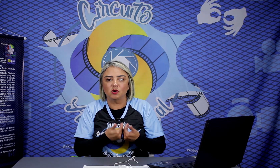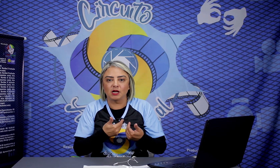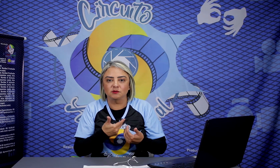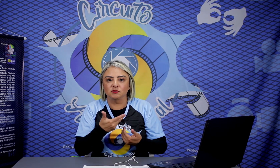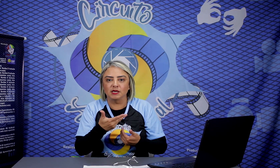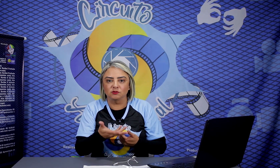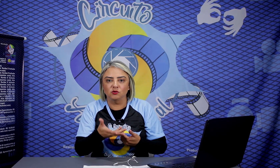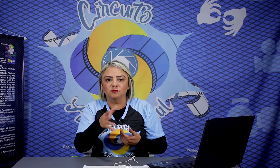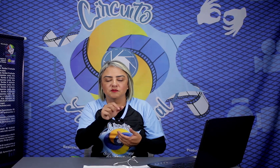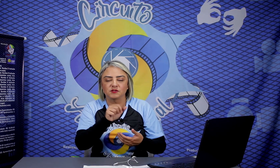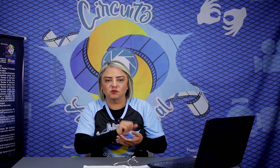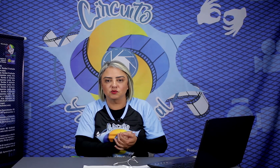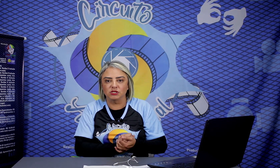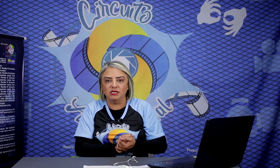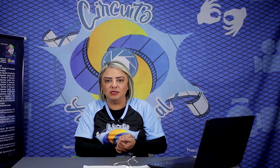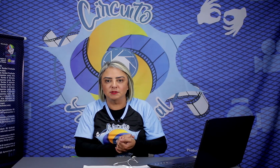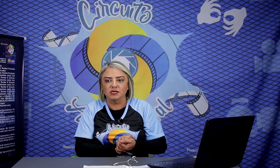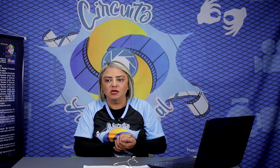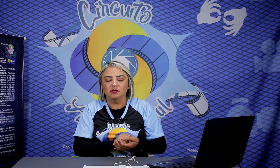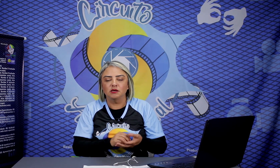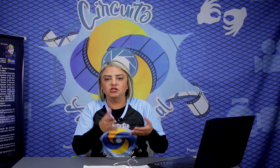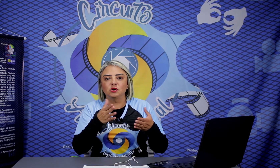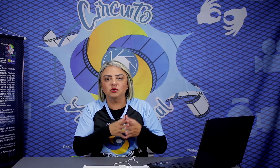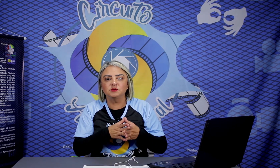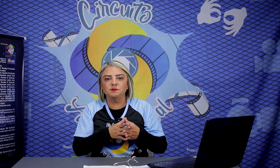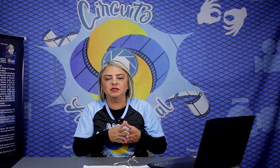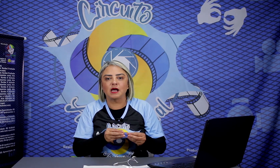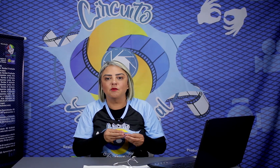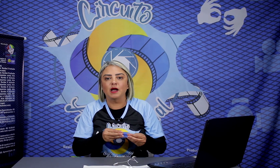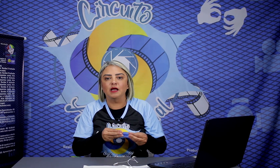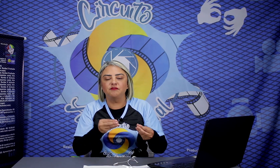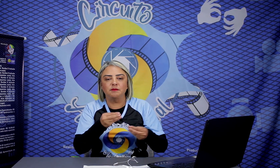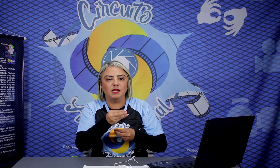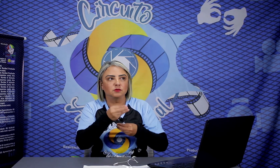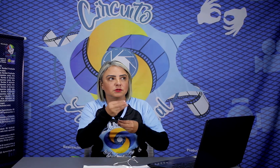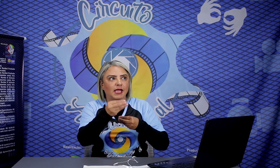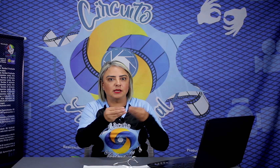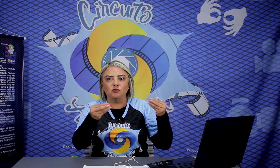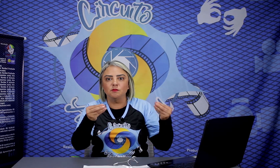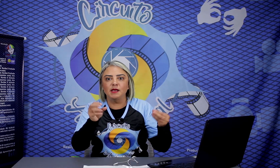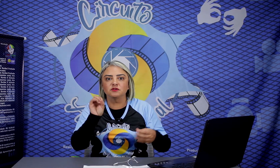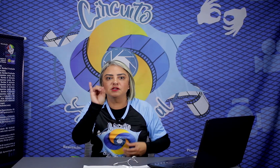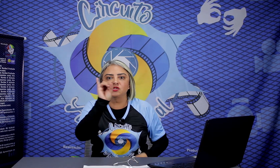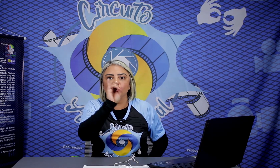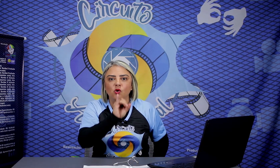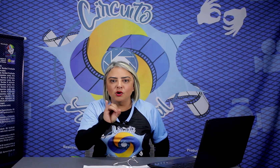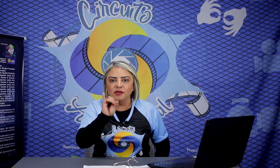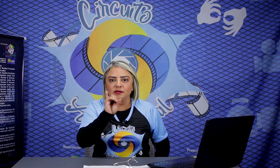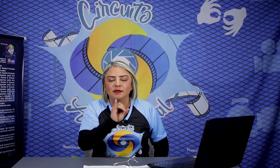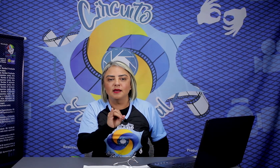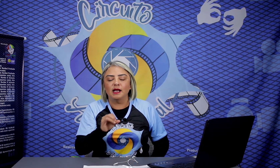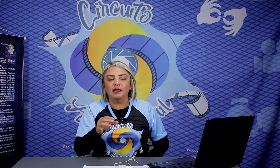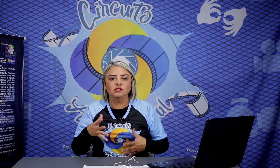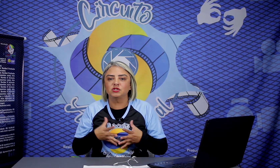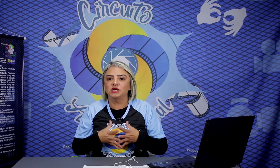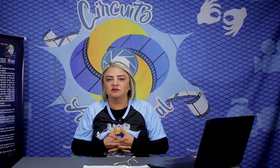no lugar do outro, vou fazer um curso de Libras. Quando ele chegou no hospital, a enfermeira, o técnico, o médico fez oi, aquele sujeito já vai se